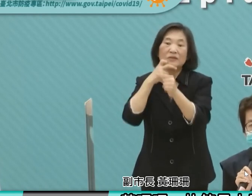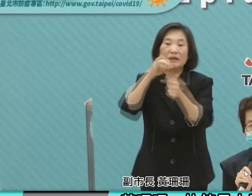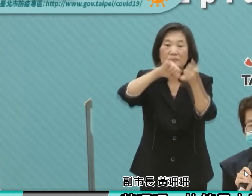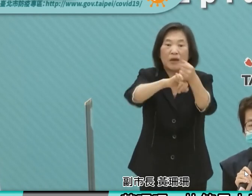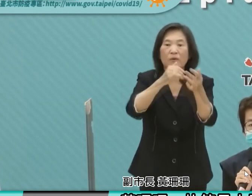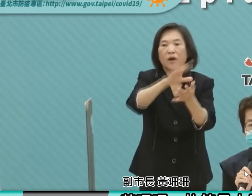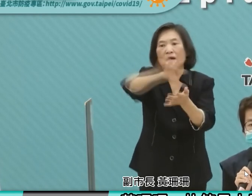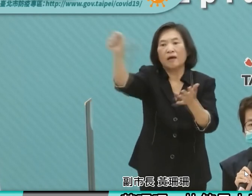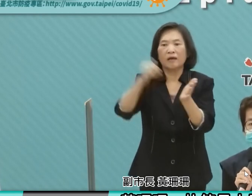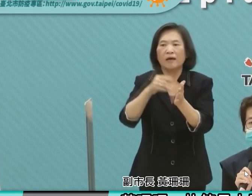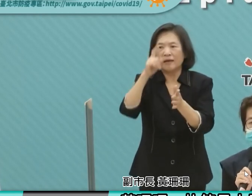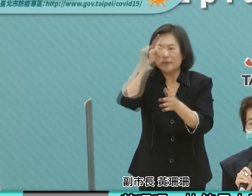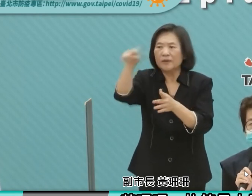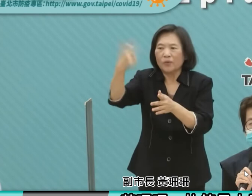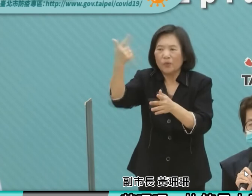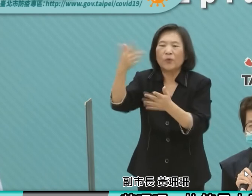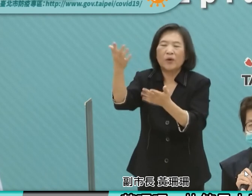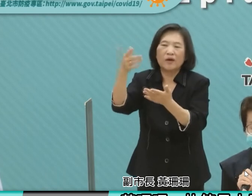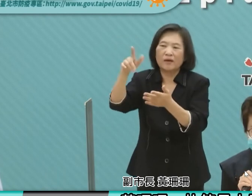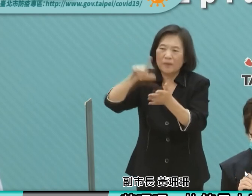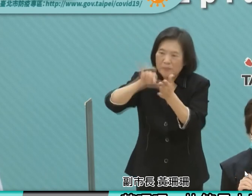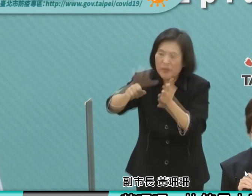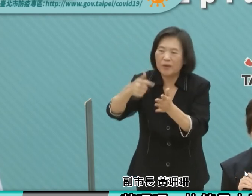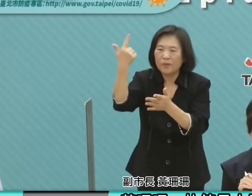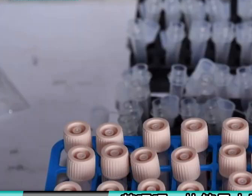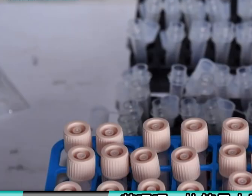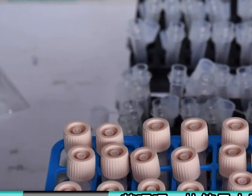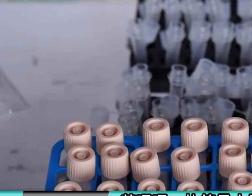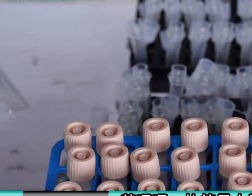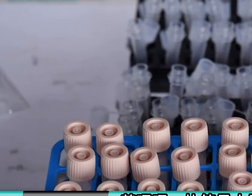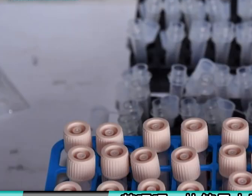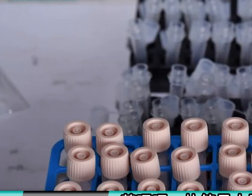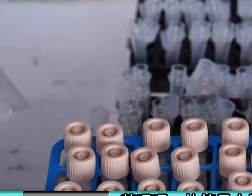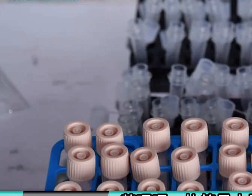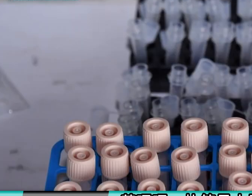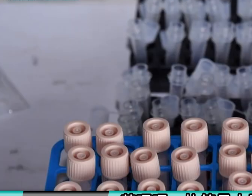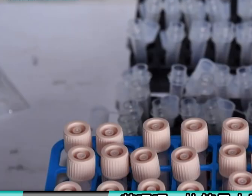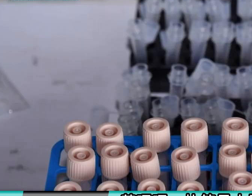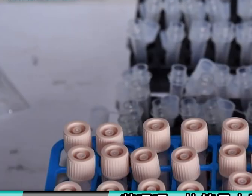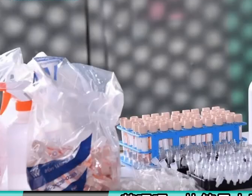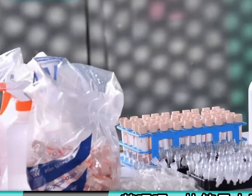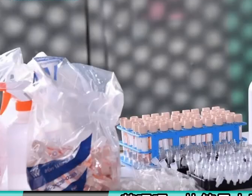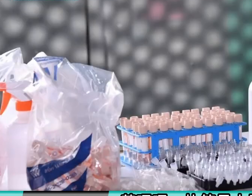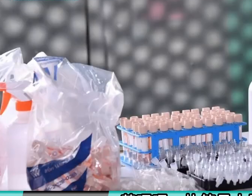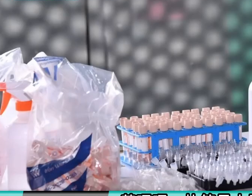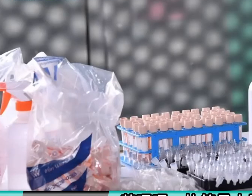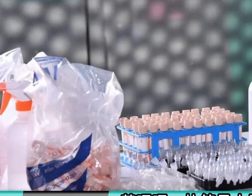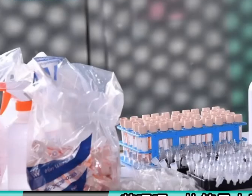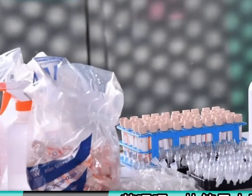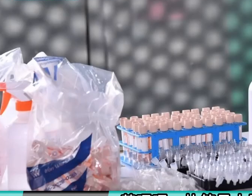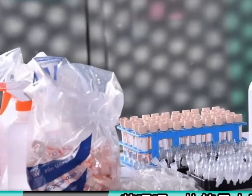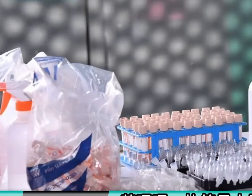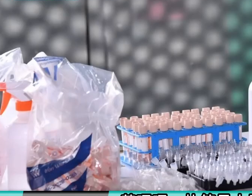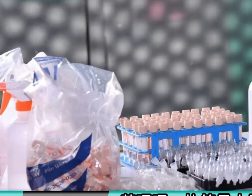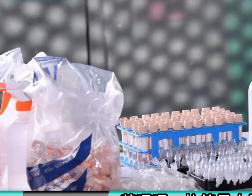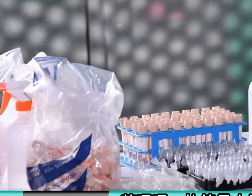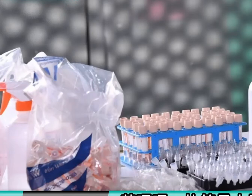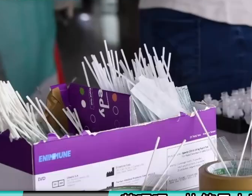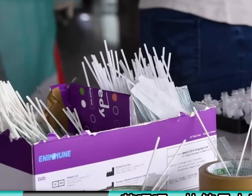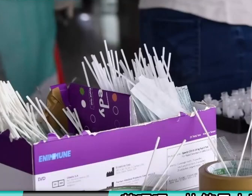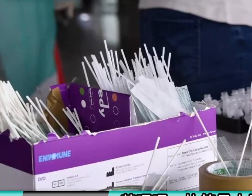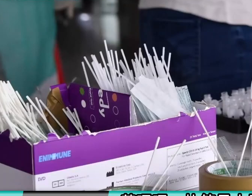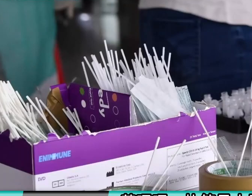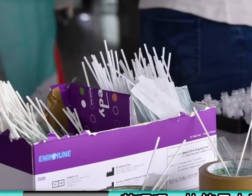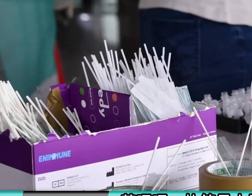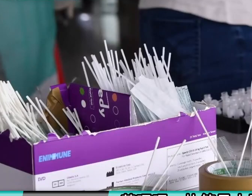让市民都能够快速的拿到快筛剂。 黄珊珊强调，并不是中央拨给地方政府快筛不足，而